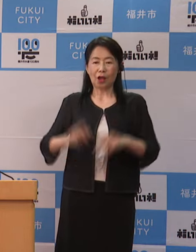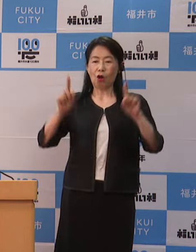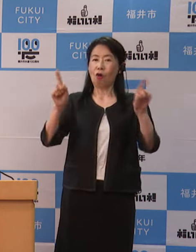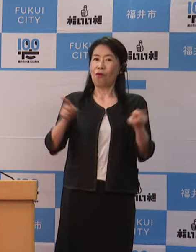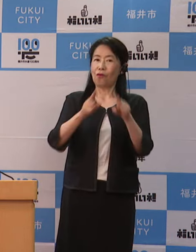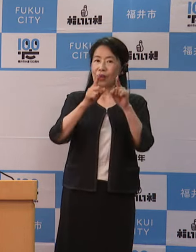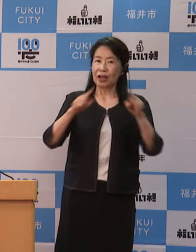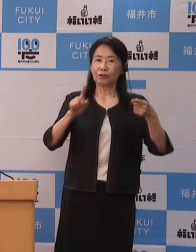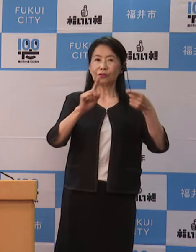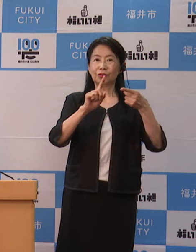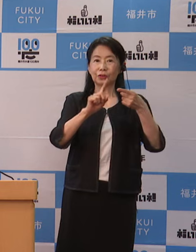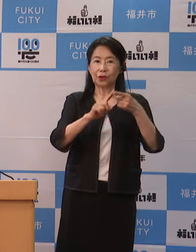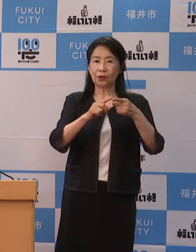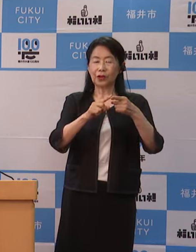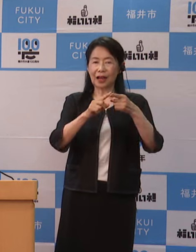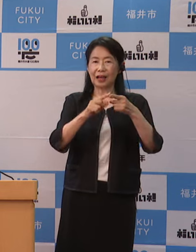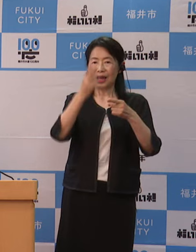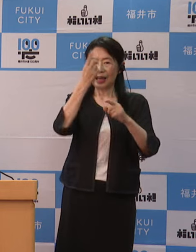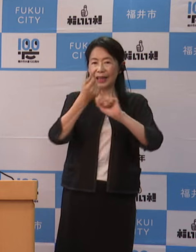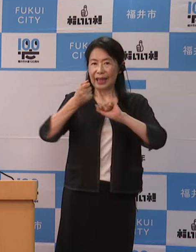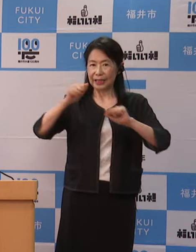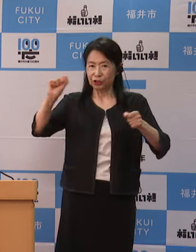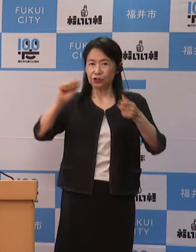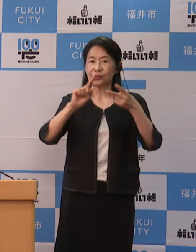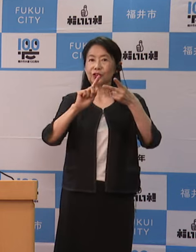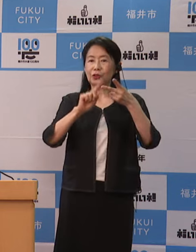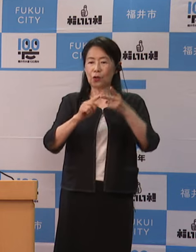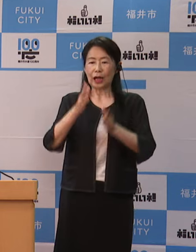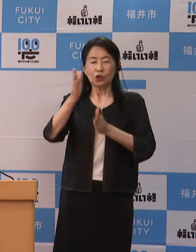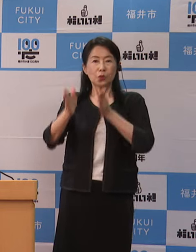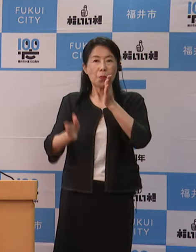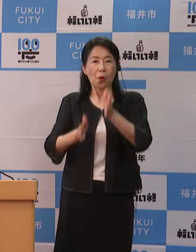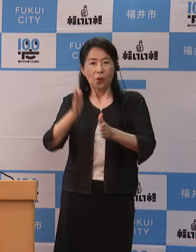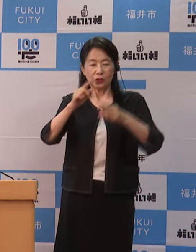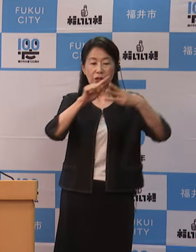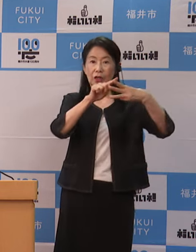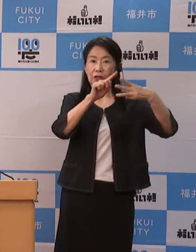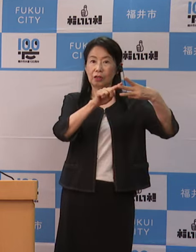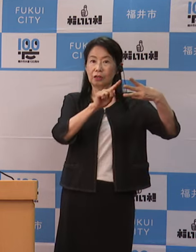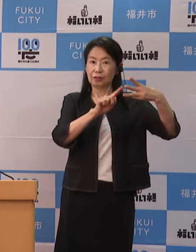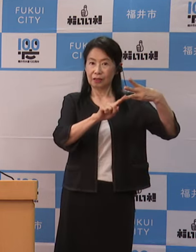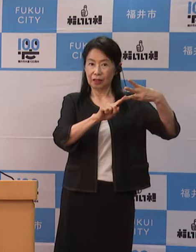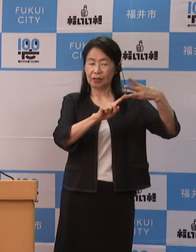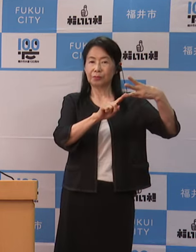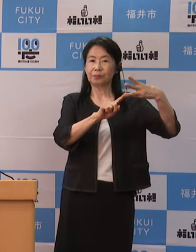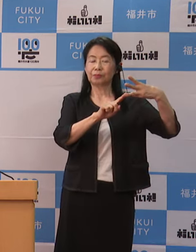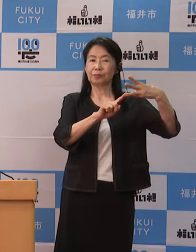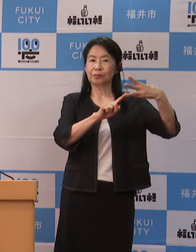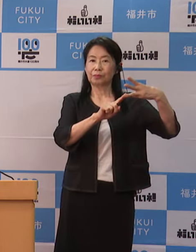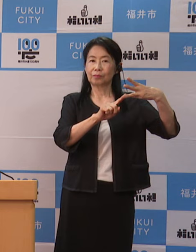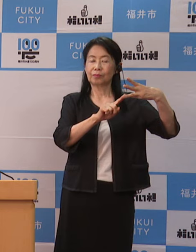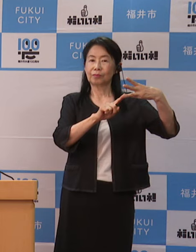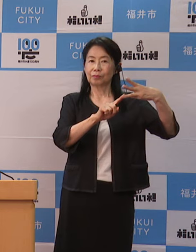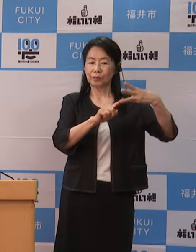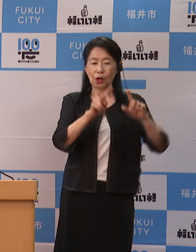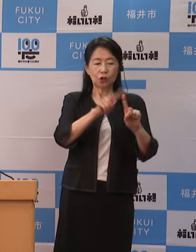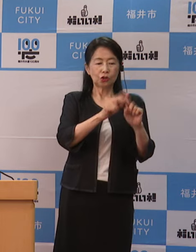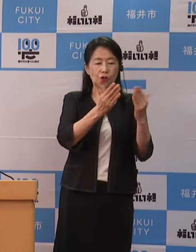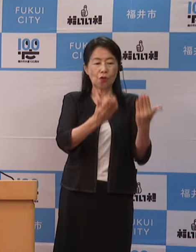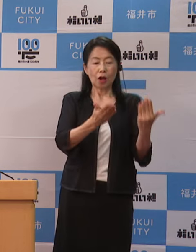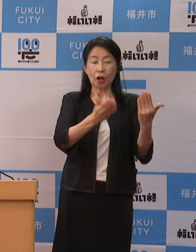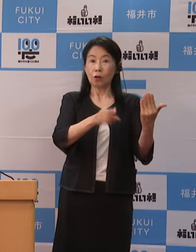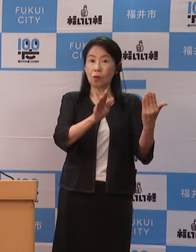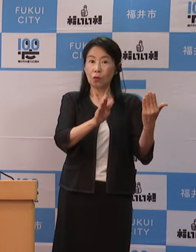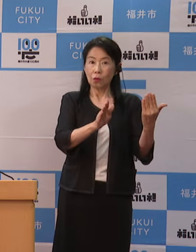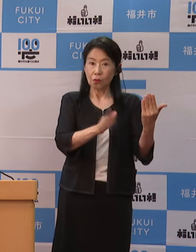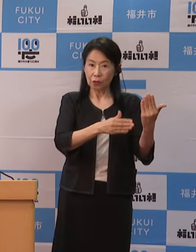楽とかですね、まあ、芸術的、あとはあるいはスポーツの方で、どうですかね、小学校からの